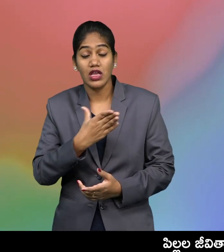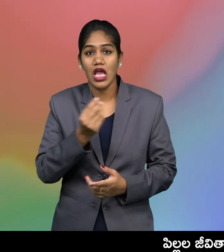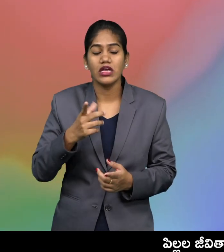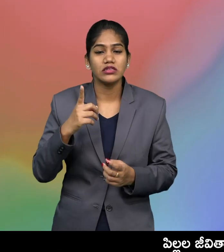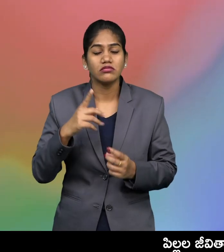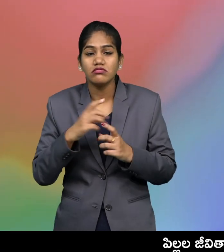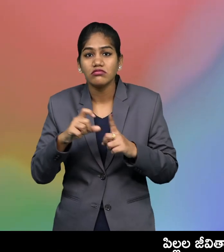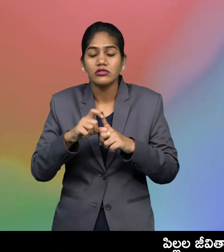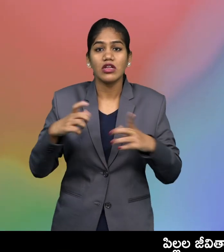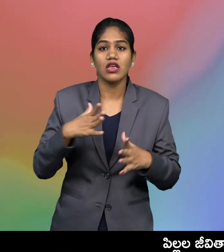కలిగిస్తుంది.